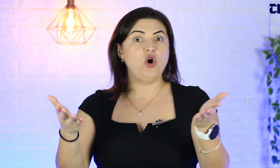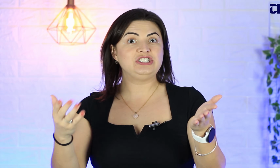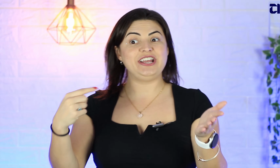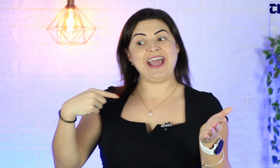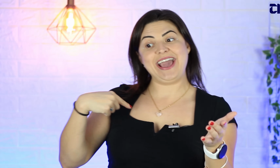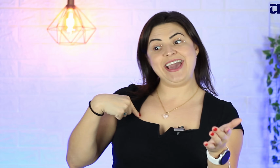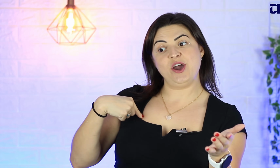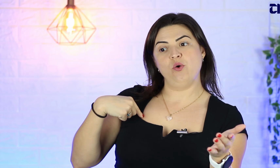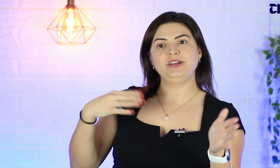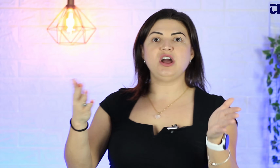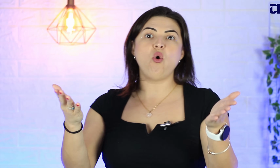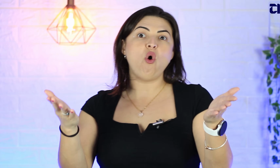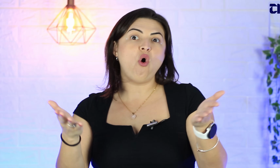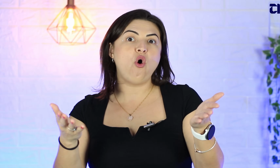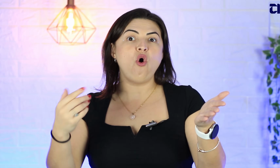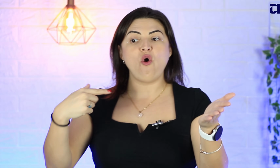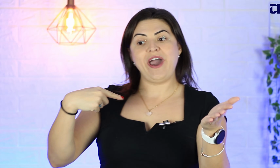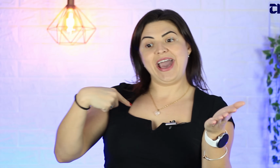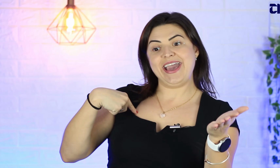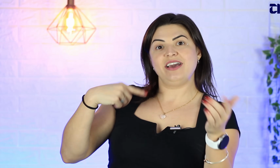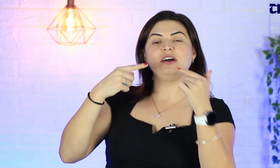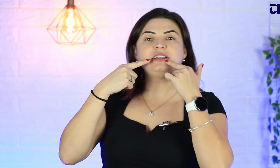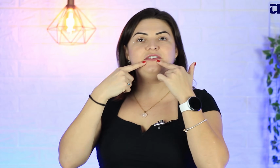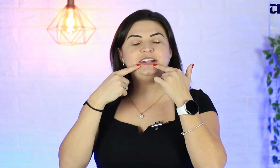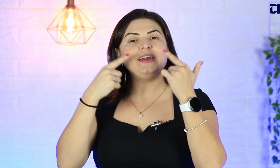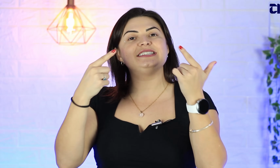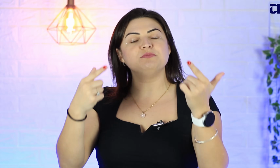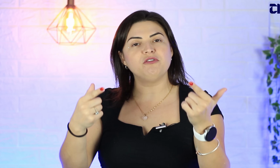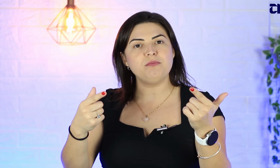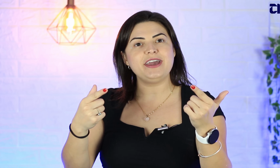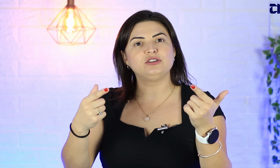Hoje, eu, então, o, e. Tá vendo aí esse movimento?